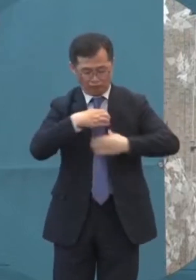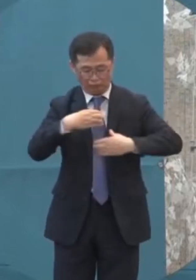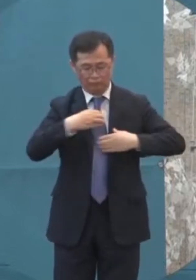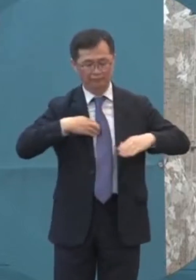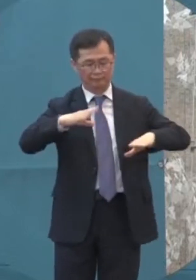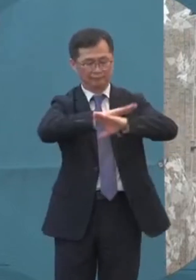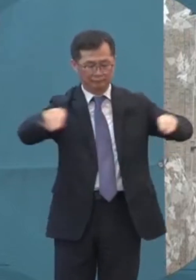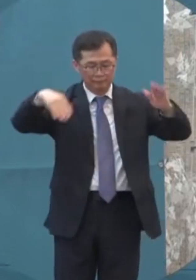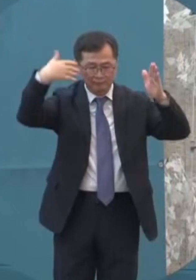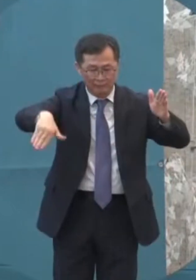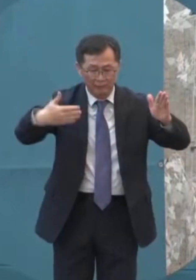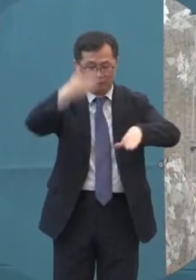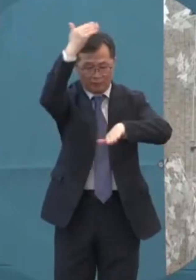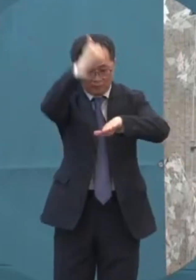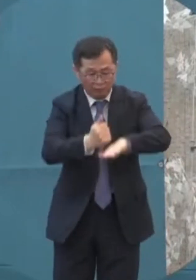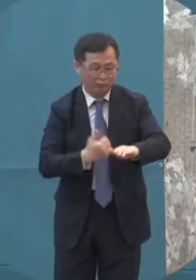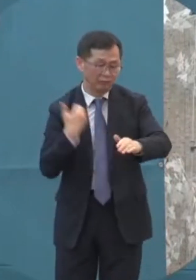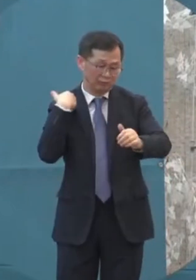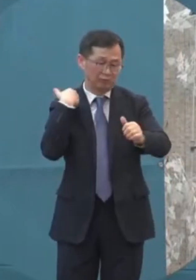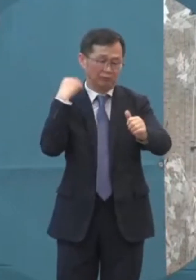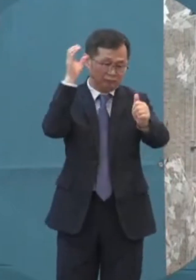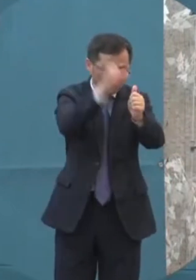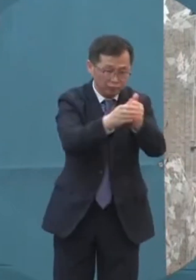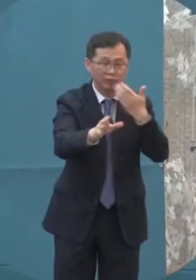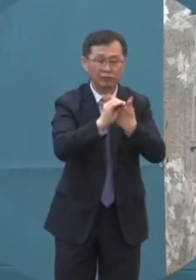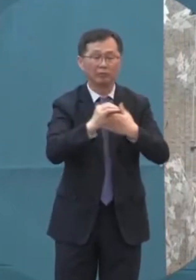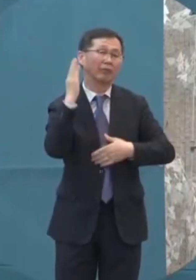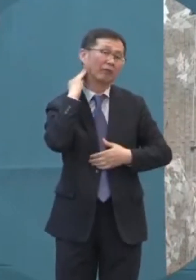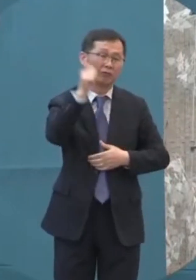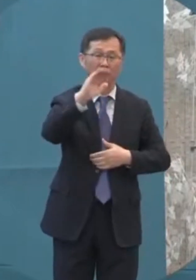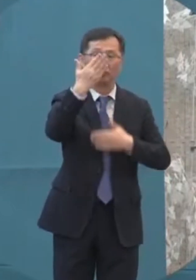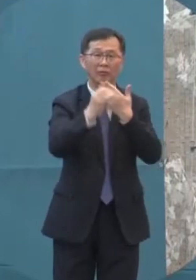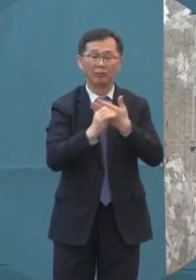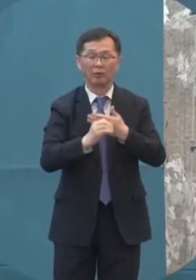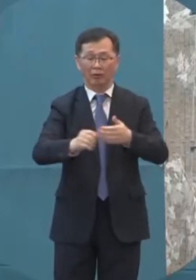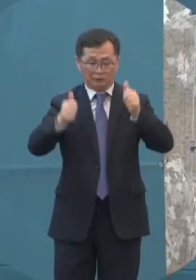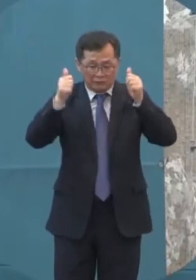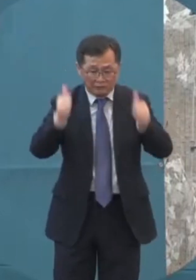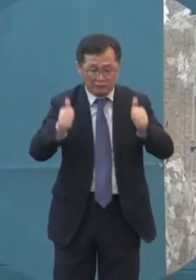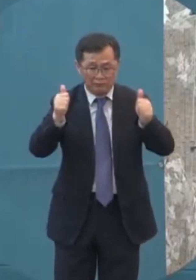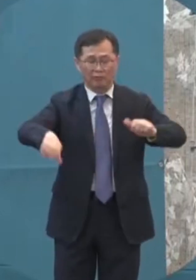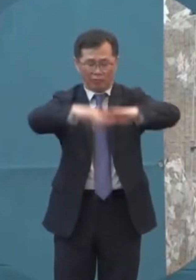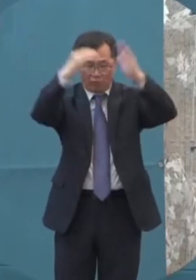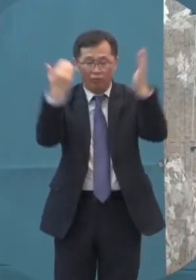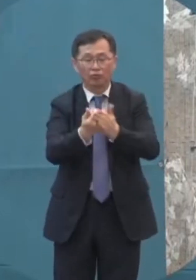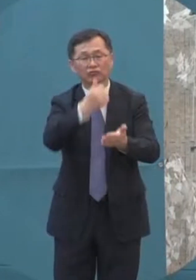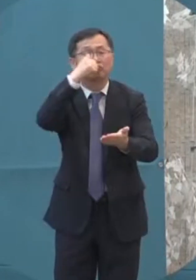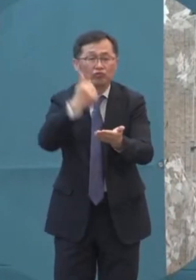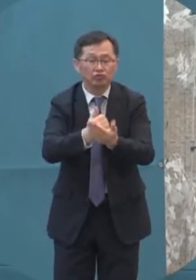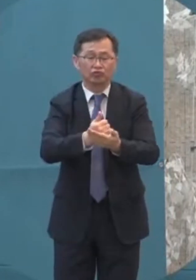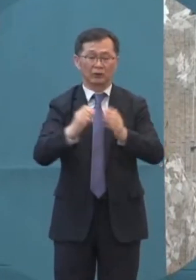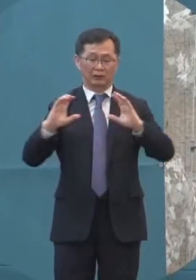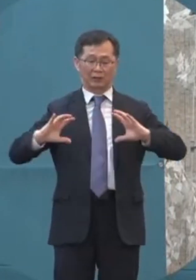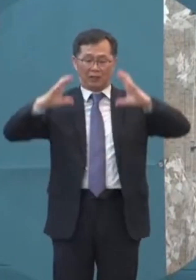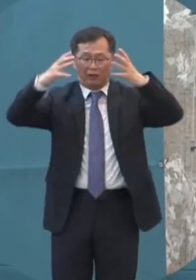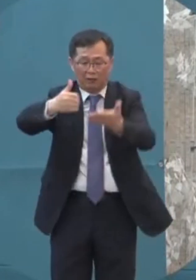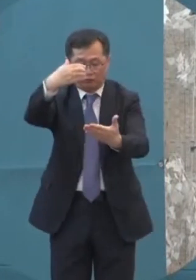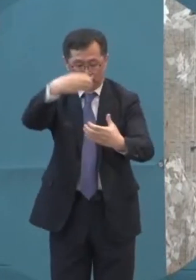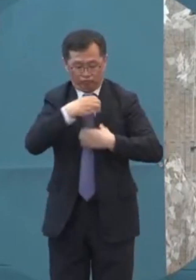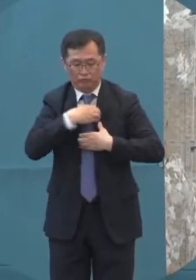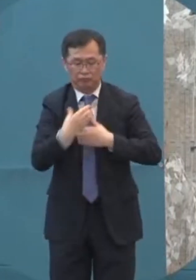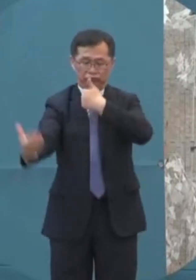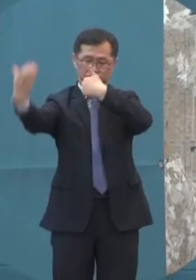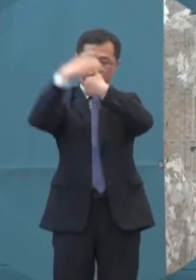미해결의 국가 리스크로 그대로 남아있는데 최강의 방탄복을 입고 그것을 다 무마하겠다. 그러면